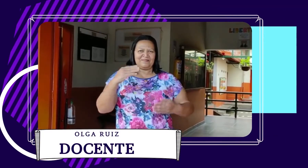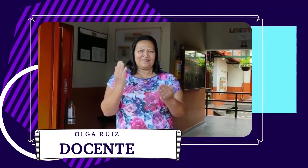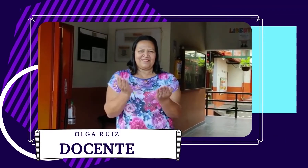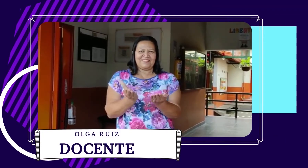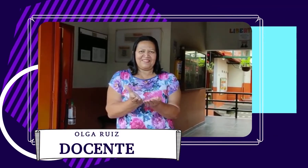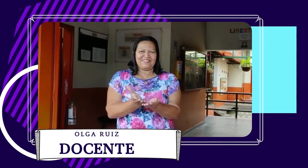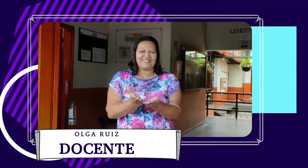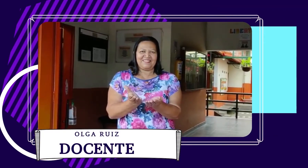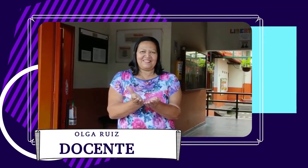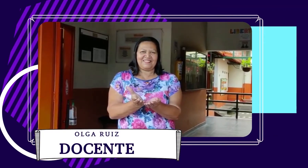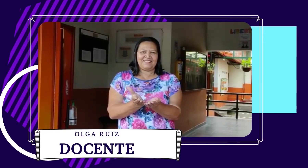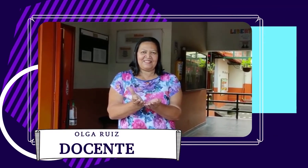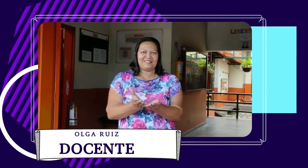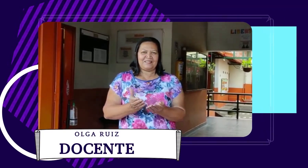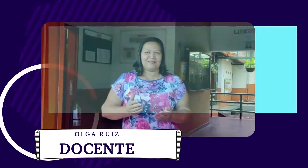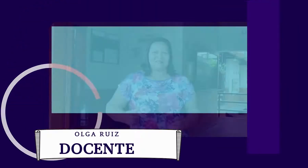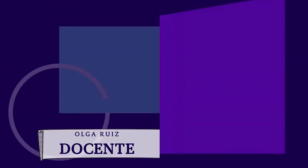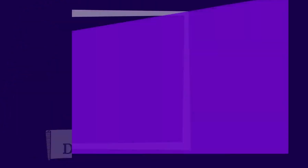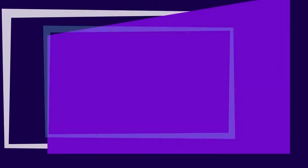Derecho a la educación.